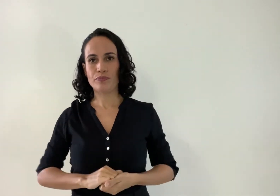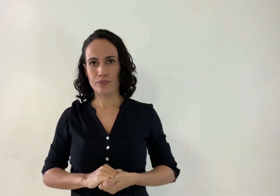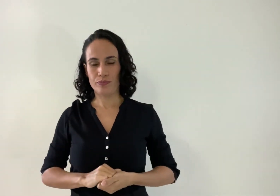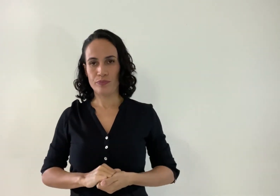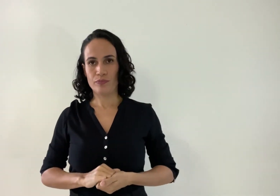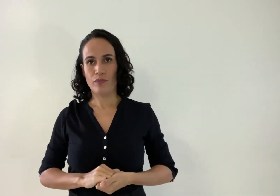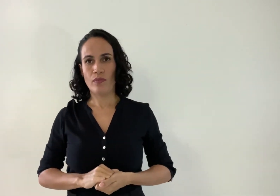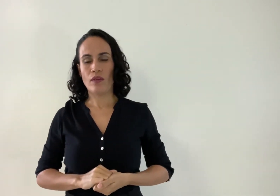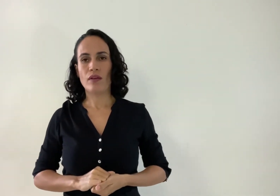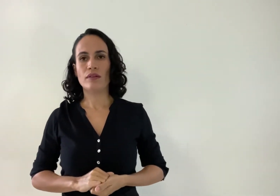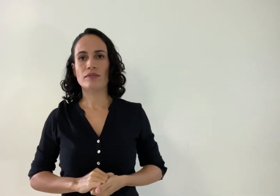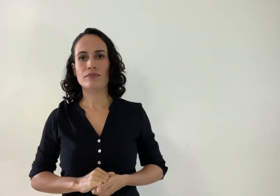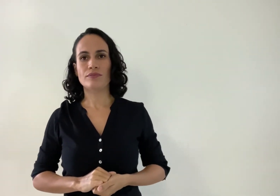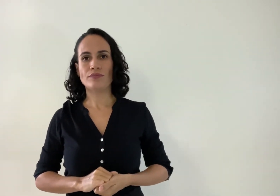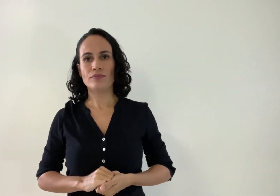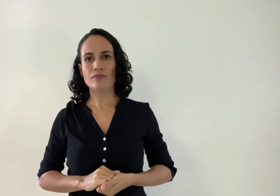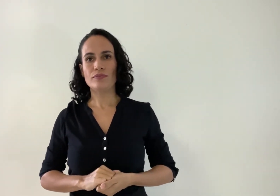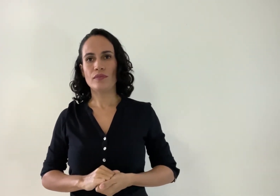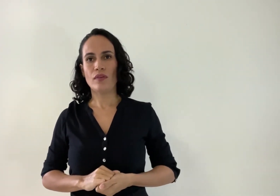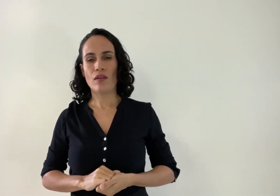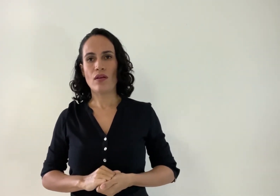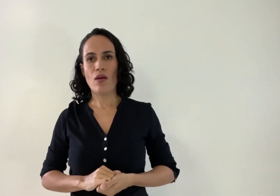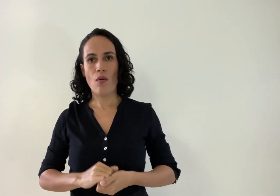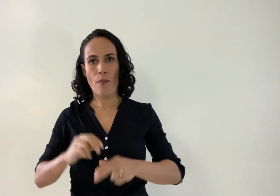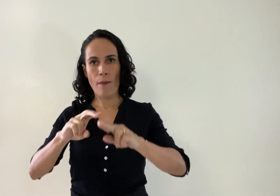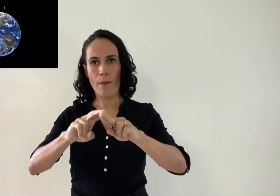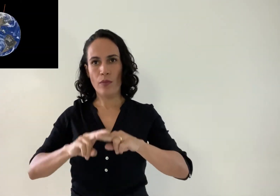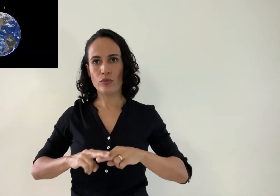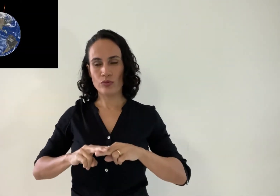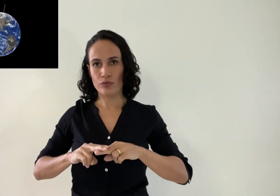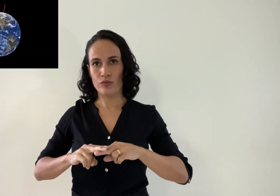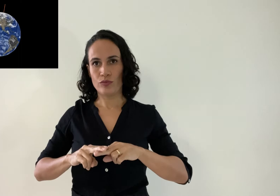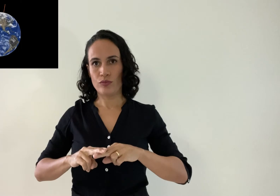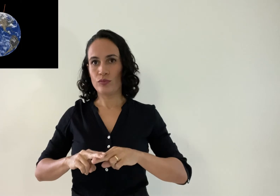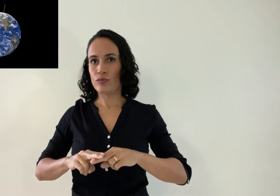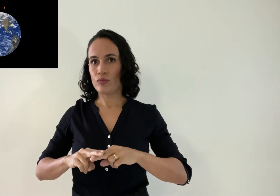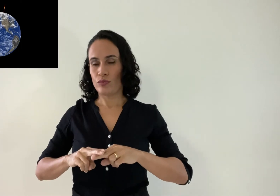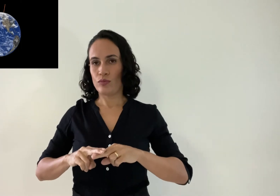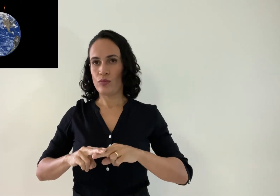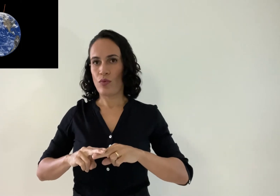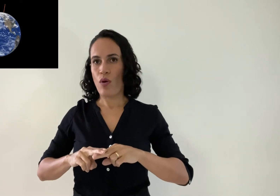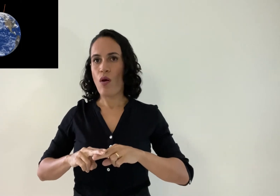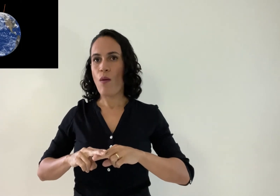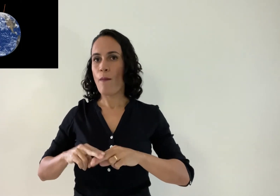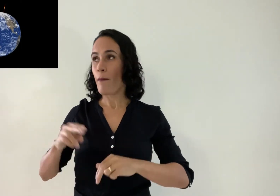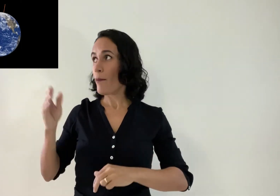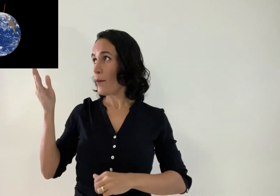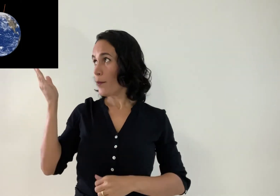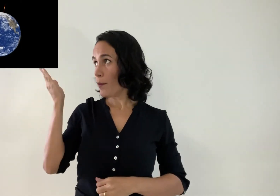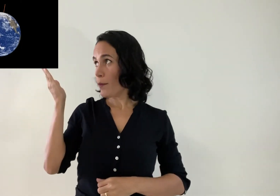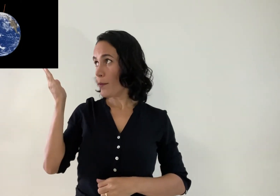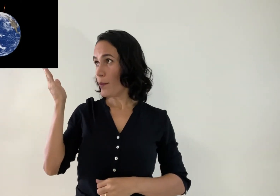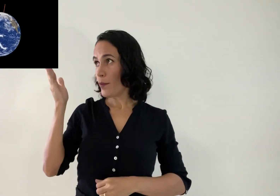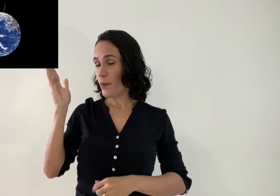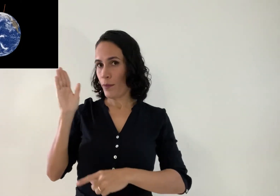pouquinho menor que se fizermos a volta pela linha do Equador, ok? Esse formato é o formato da própria Terra, o